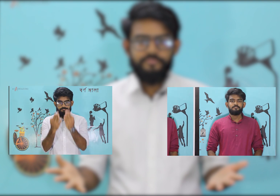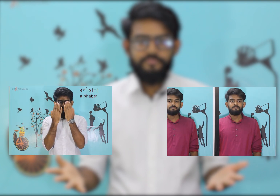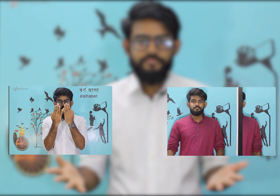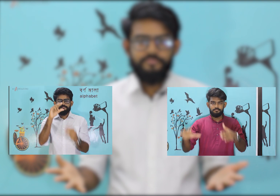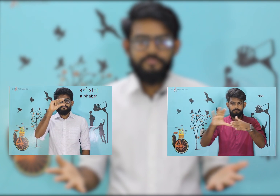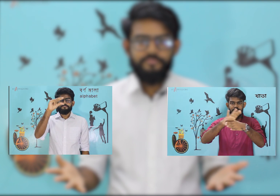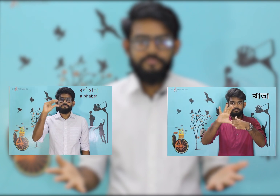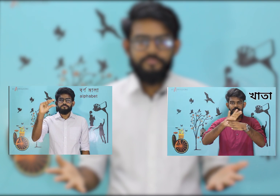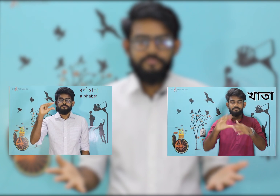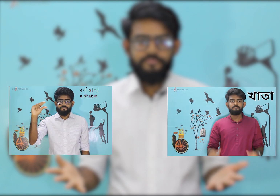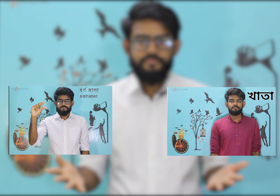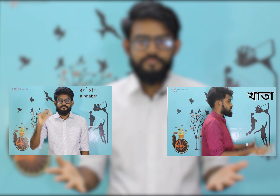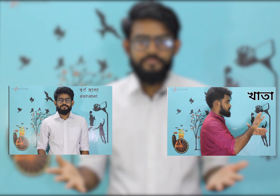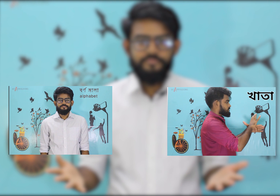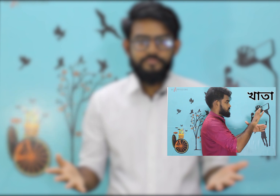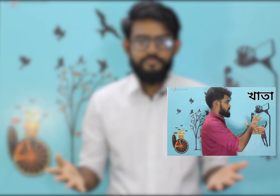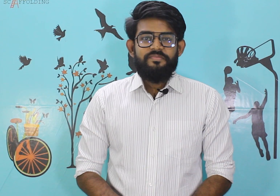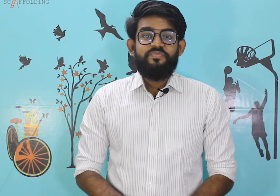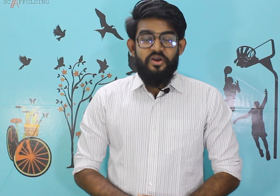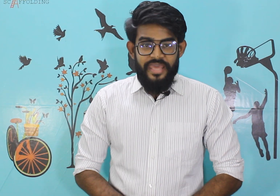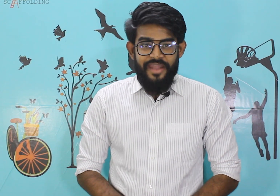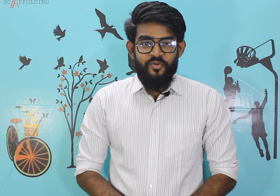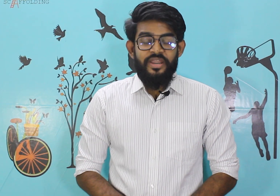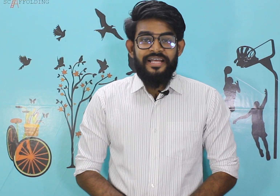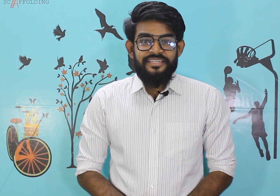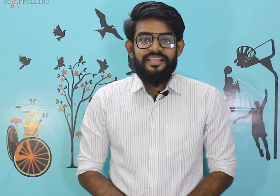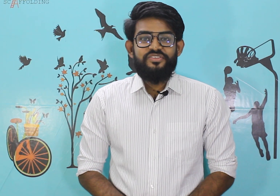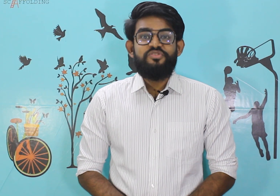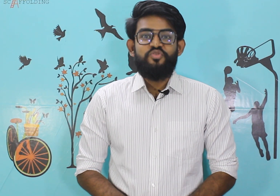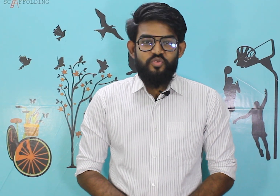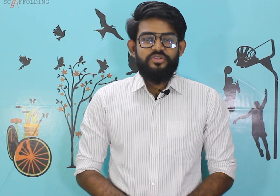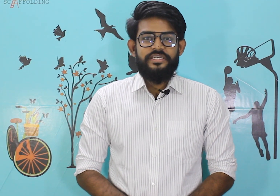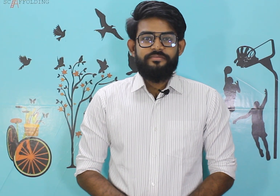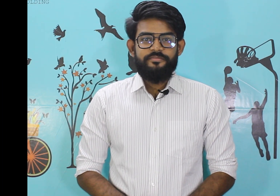তাহলে এখন আজকের লেসন শুরু করছি।